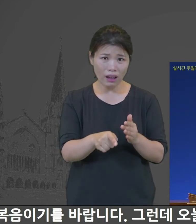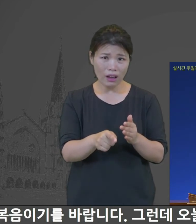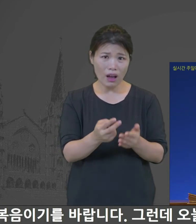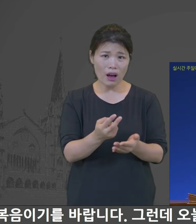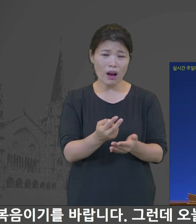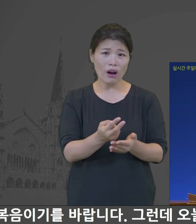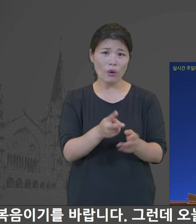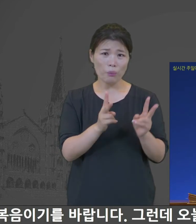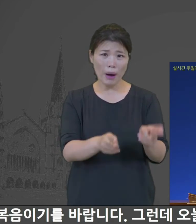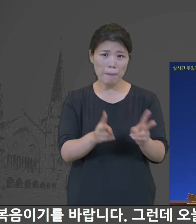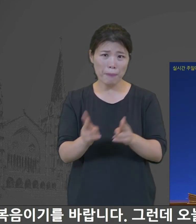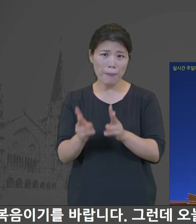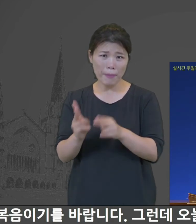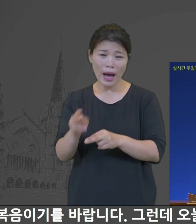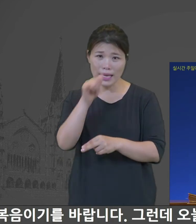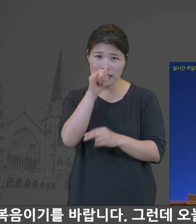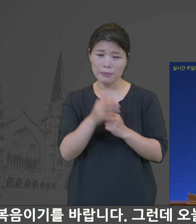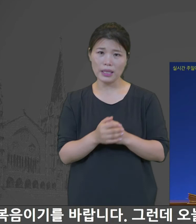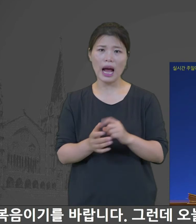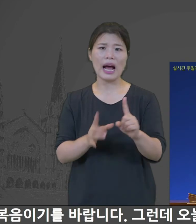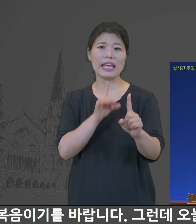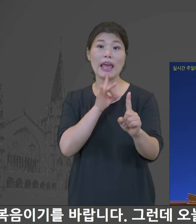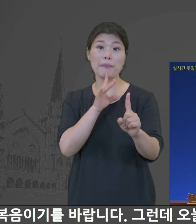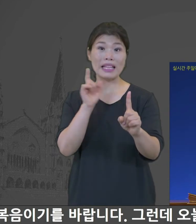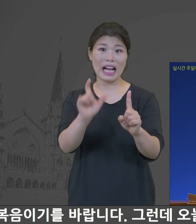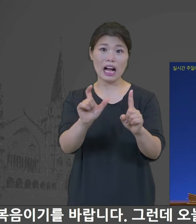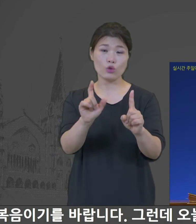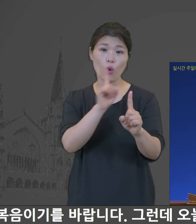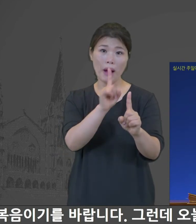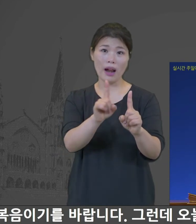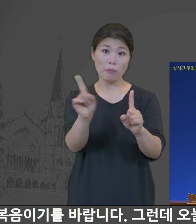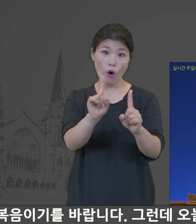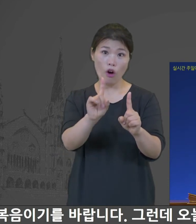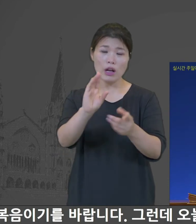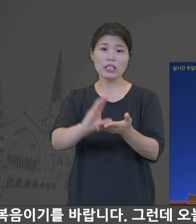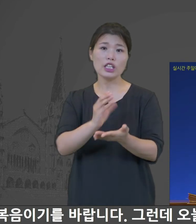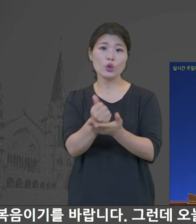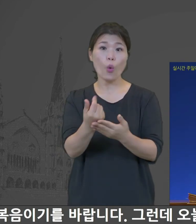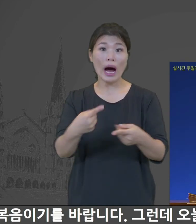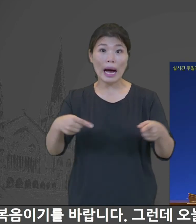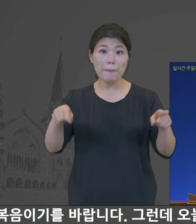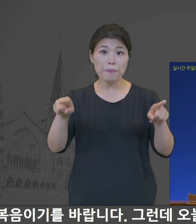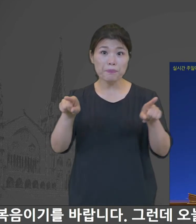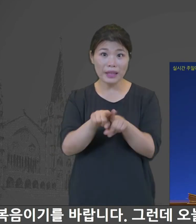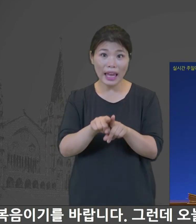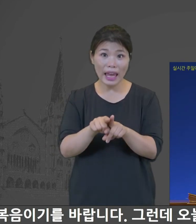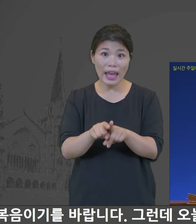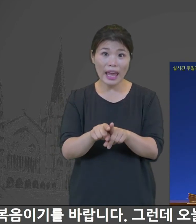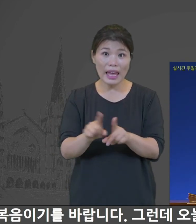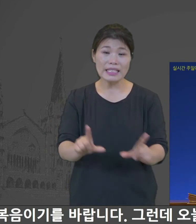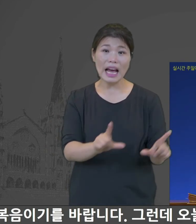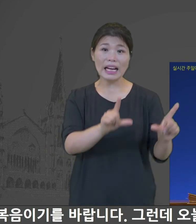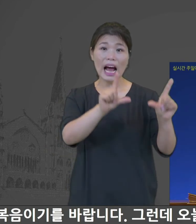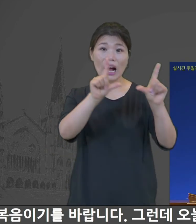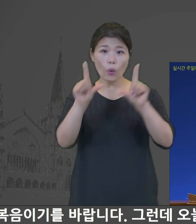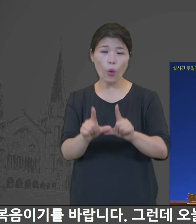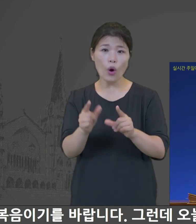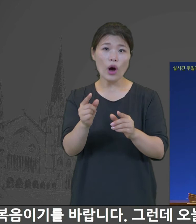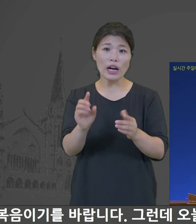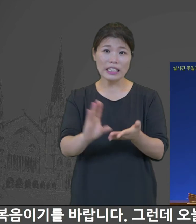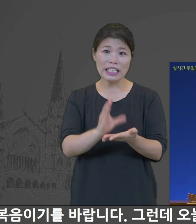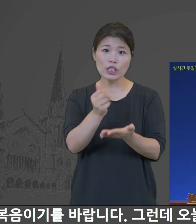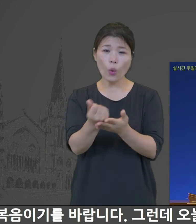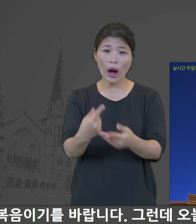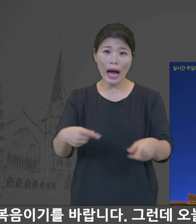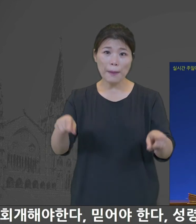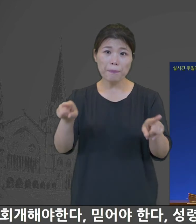면이 강조되고 있는데, 그리스도와 함께 살았고 그리스도와 함께 일어났고 그리스도와